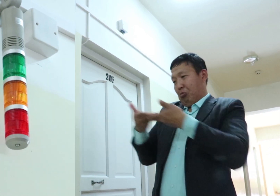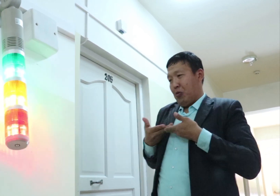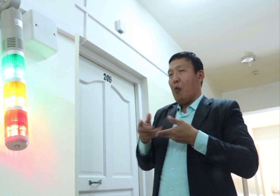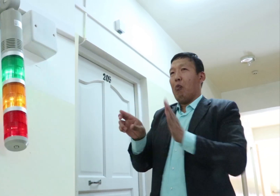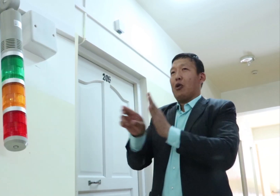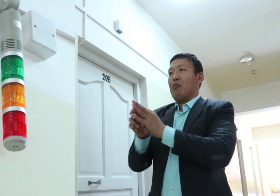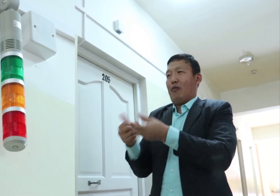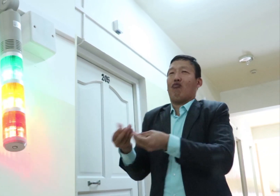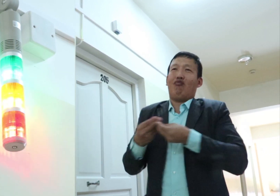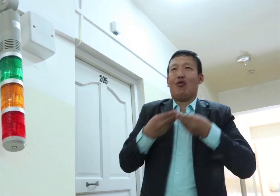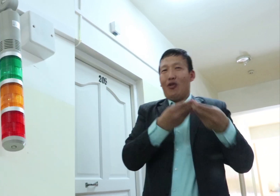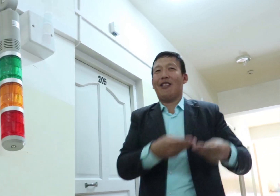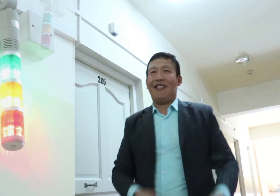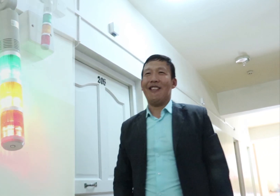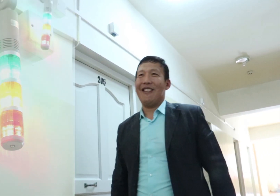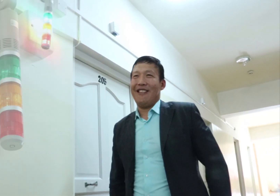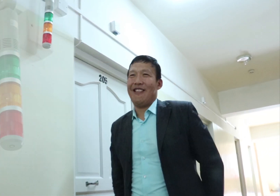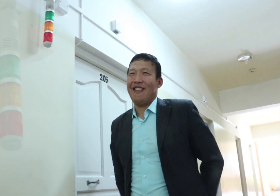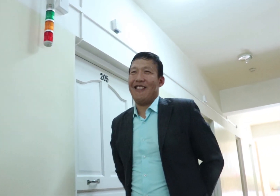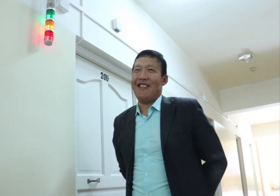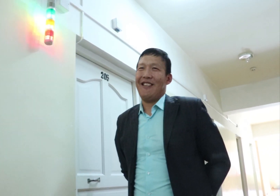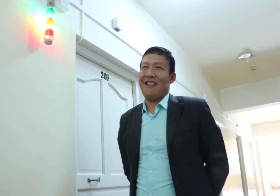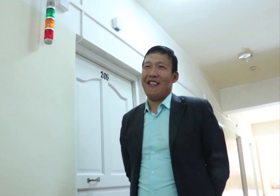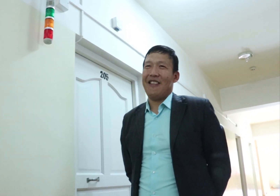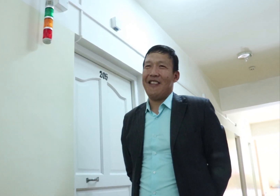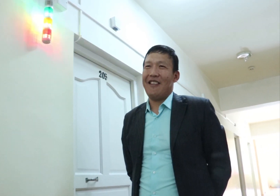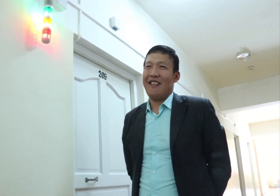шүү. Хүүхдүүд санал тавьсан өөртөө. Тэгээ яг энэний дагав бид энэ гэрлээ ашиглаж байгаа.